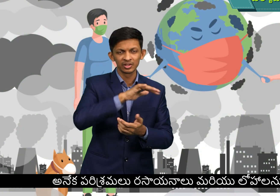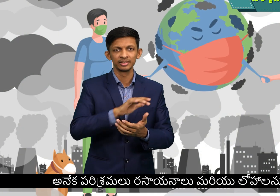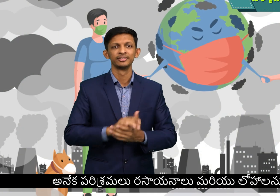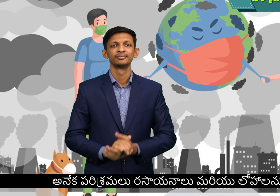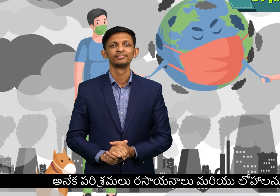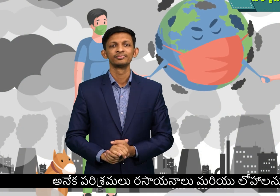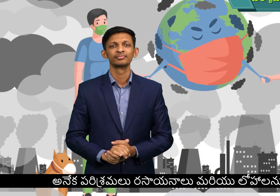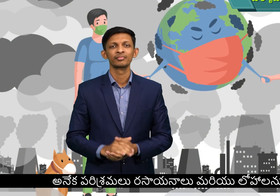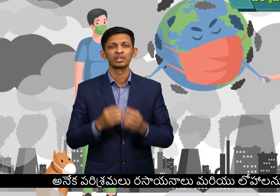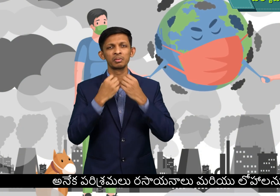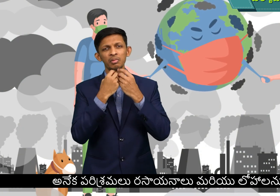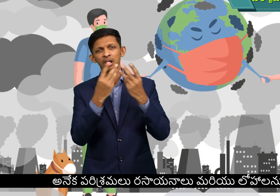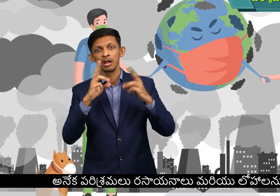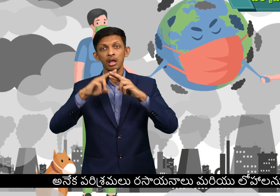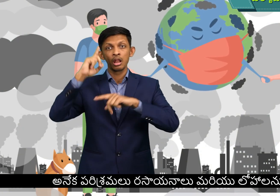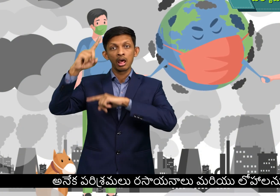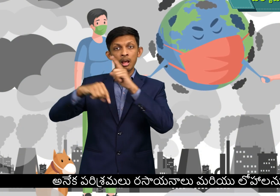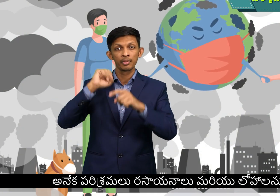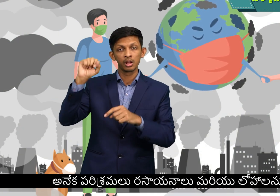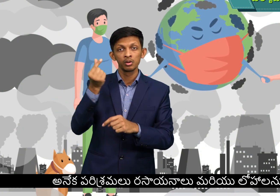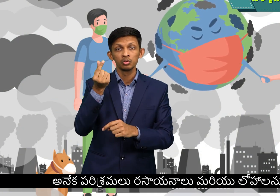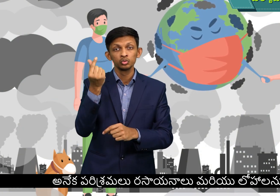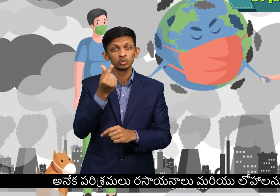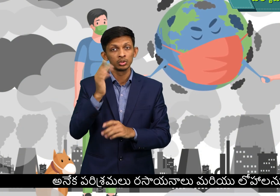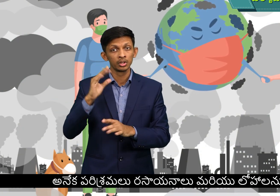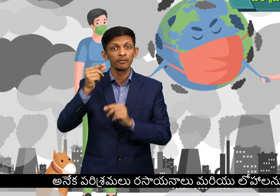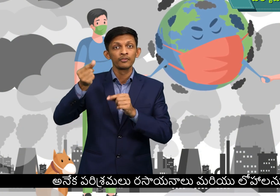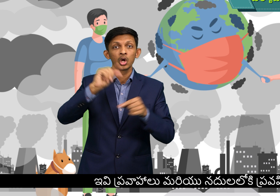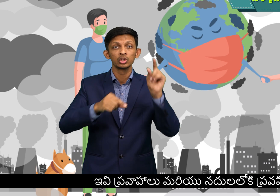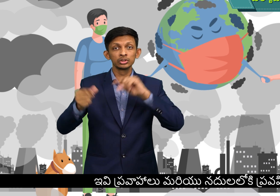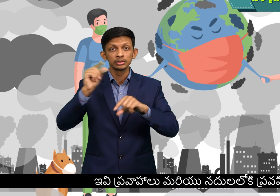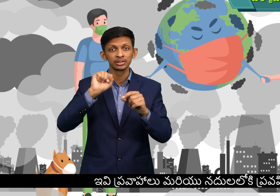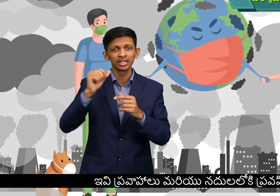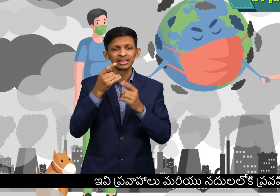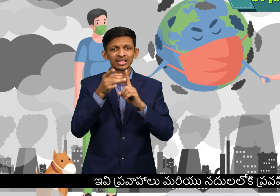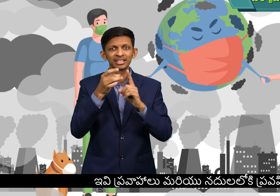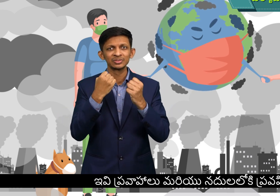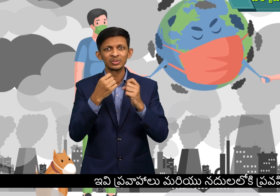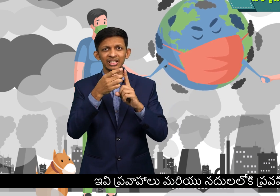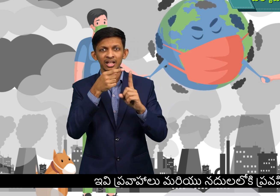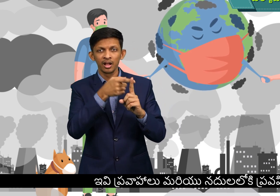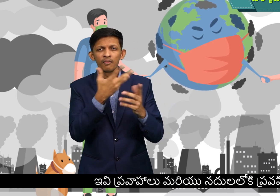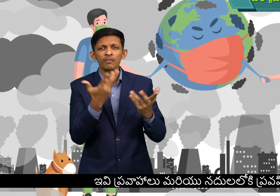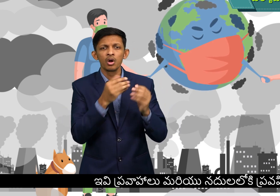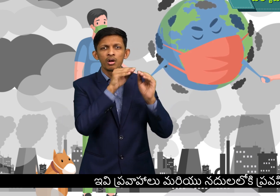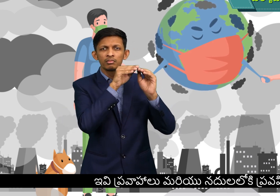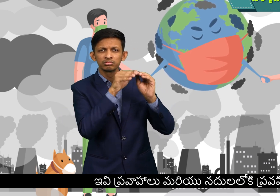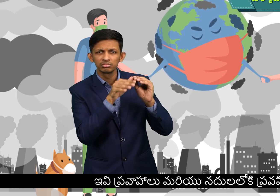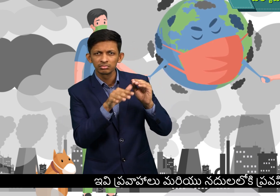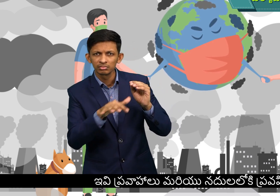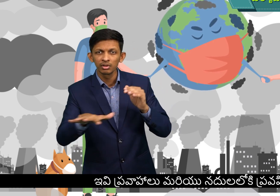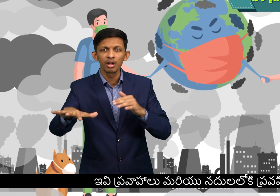అనేక పరిశ్రమలు రసాయనాలు మరియు లోహాలను ఉపయోగిస్తాయి. ఇవి ప్రవాహాలు మరియు